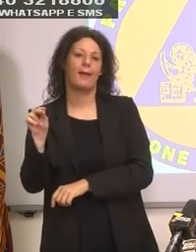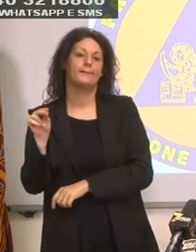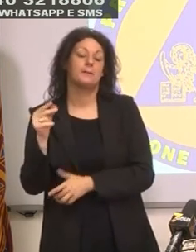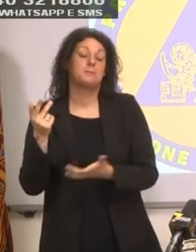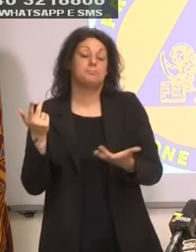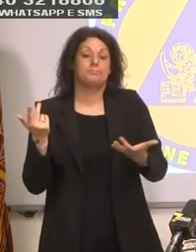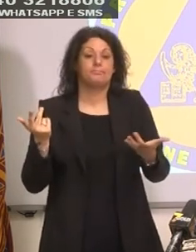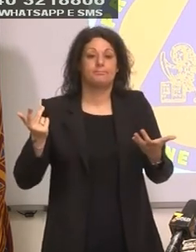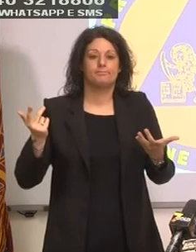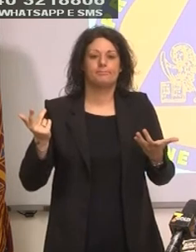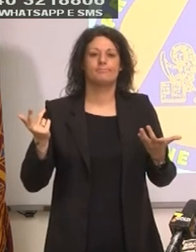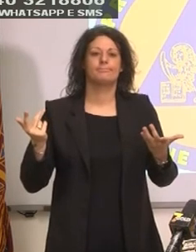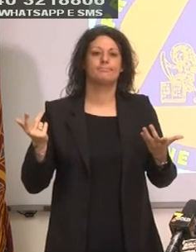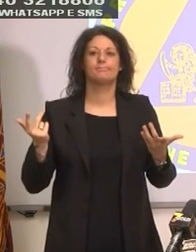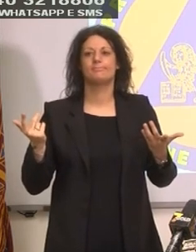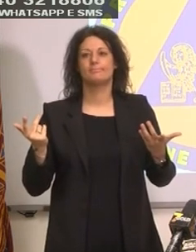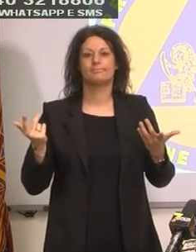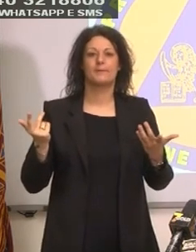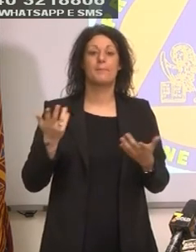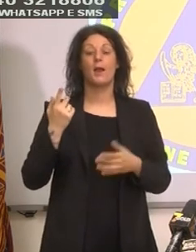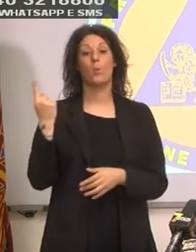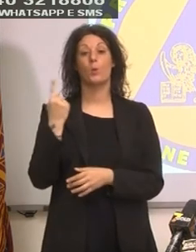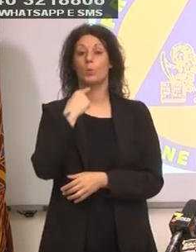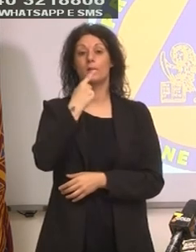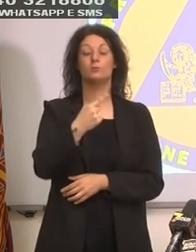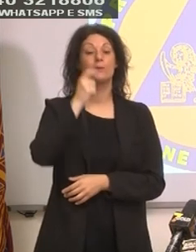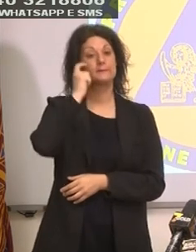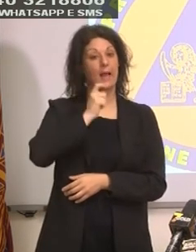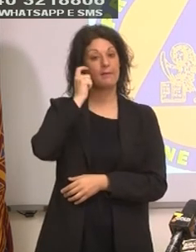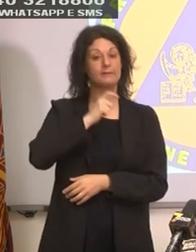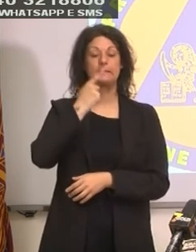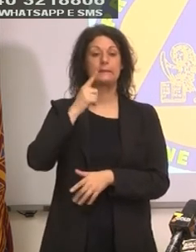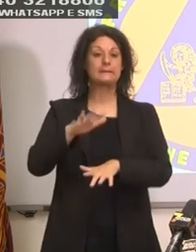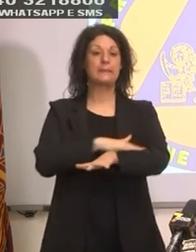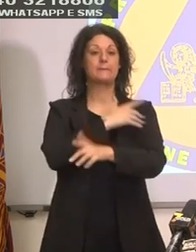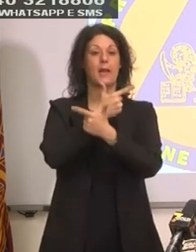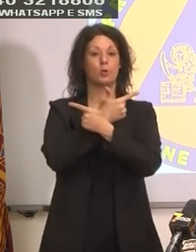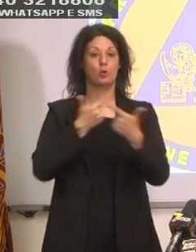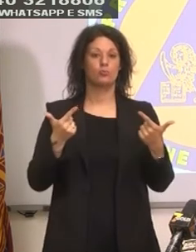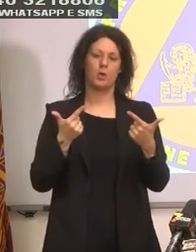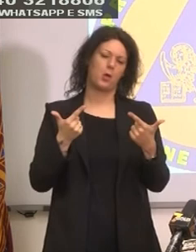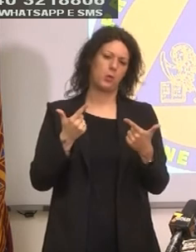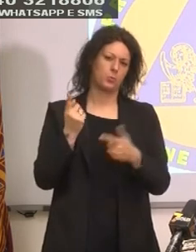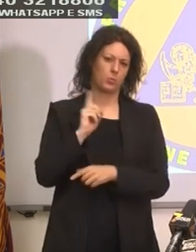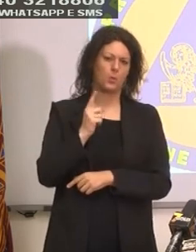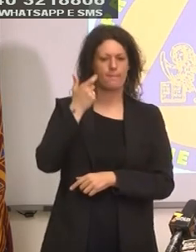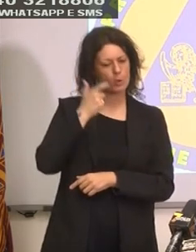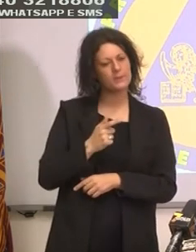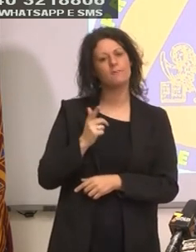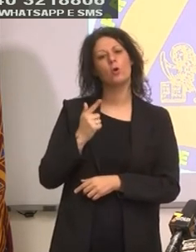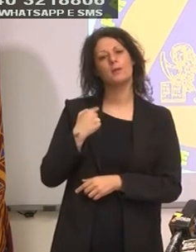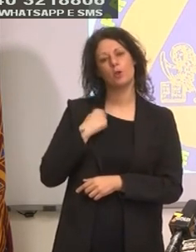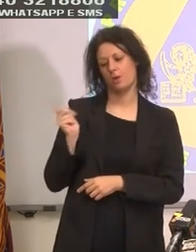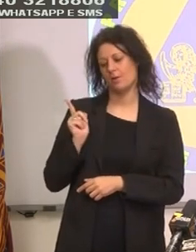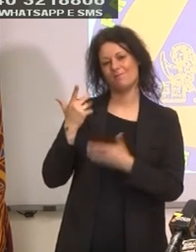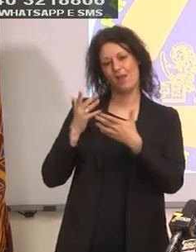cioè, che si dica che lui è insensibile all'argomento, no, perché ne avevo parlato anche prima, questo onor davvero